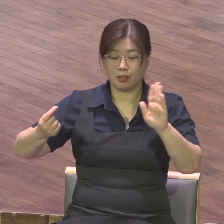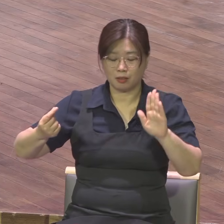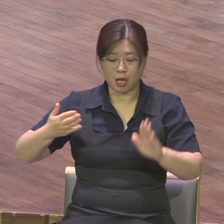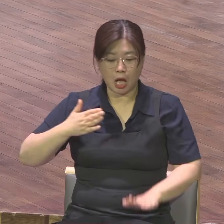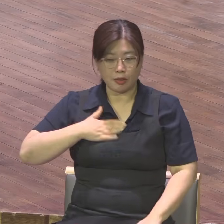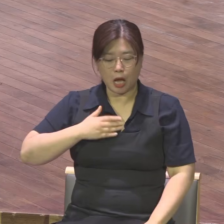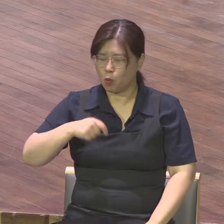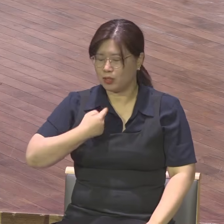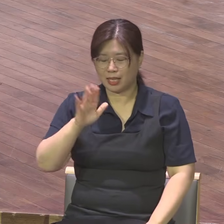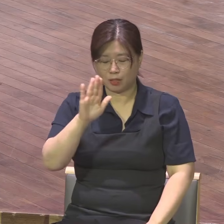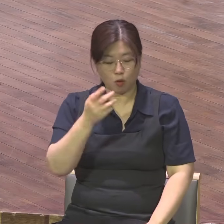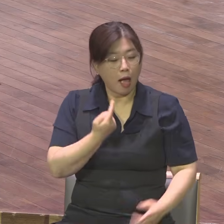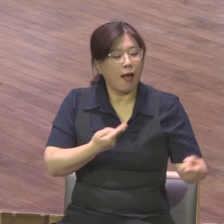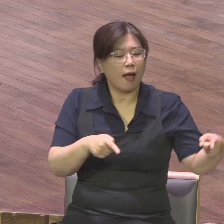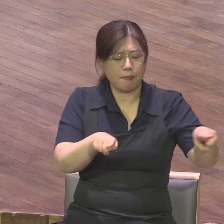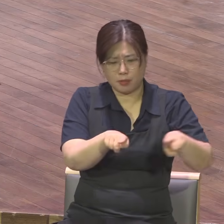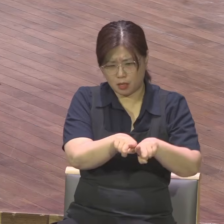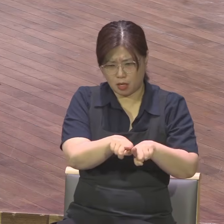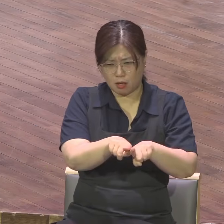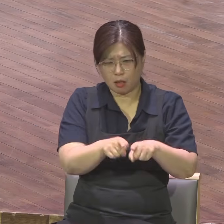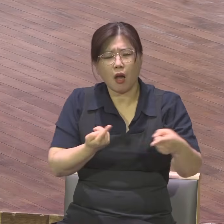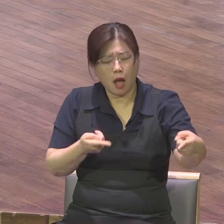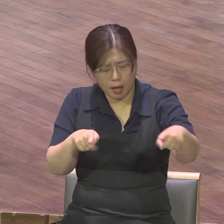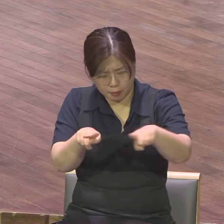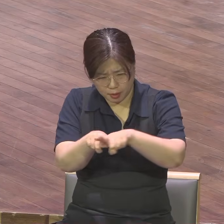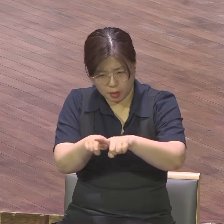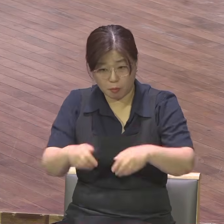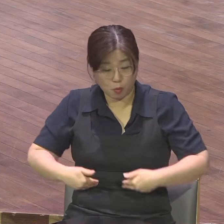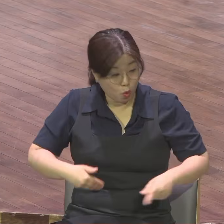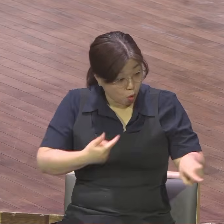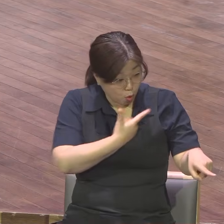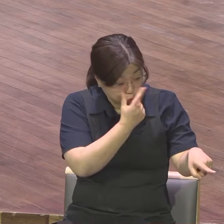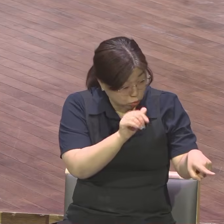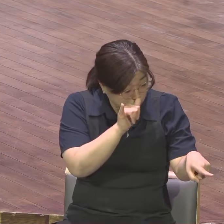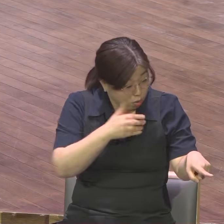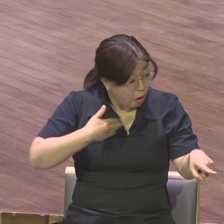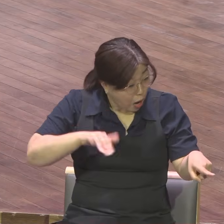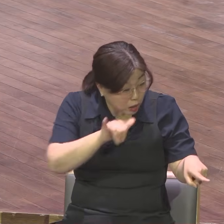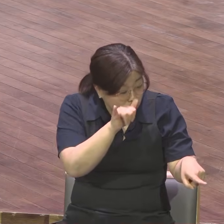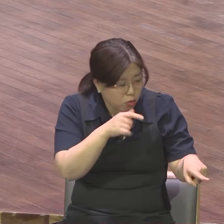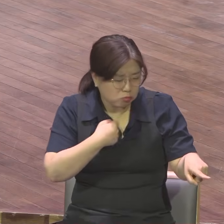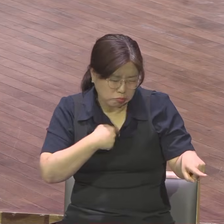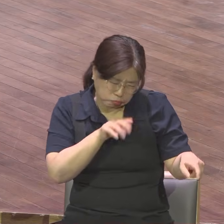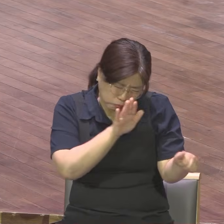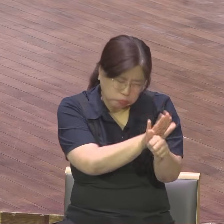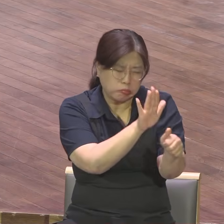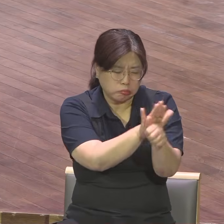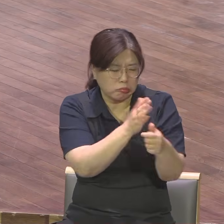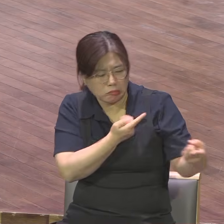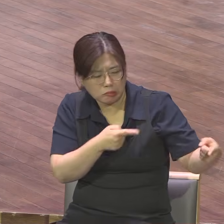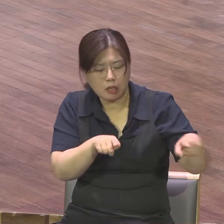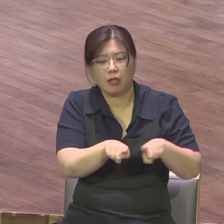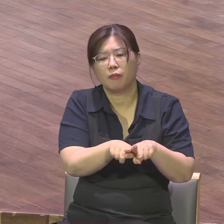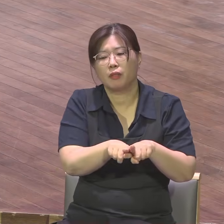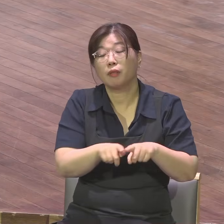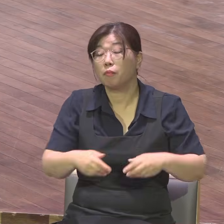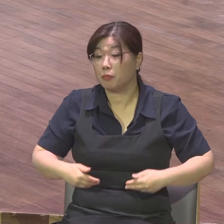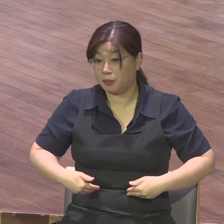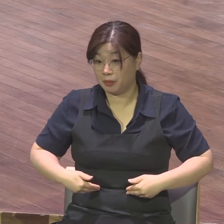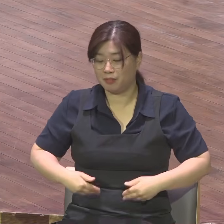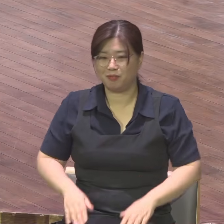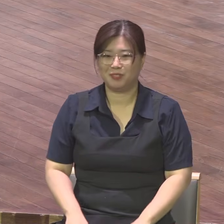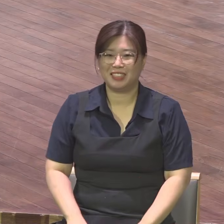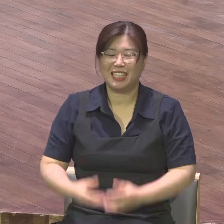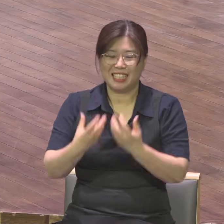나 홀로 족이 아니라 함께 사는 더불어 족이 돼야 돼요. 나 홀로가 아니에요. 교회 와서도 많은 전도회 모든